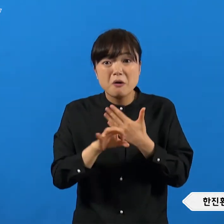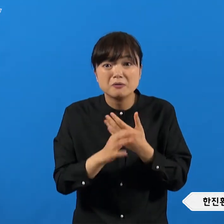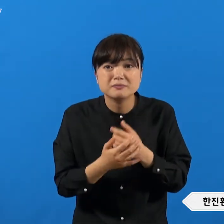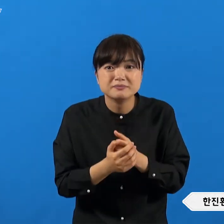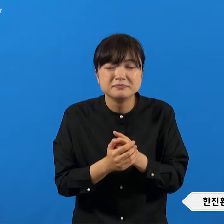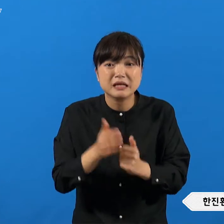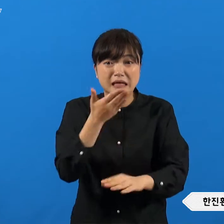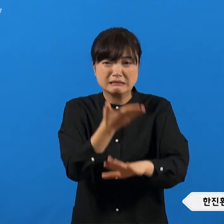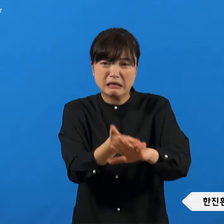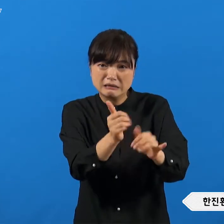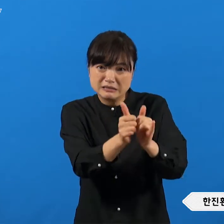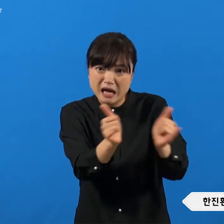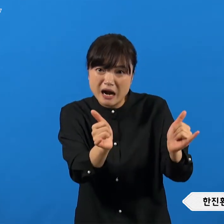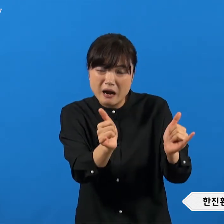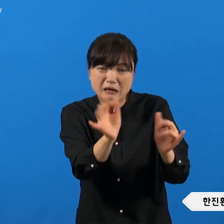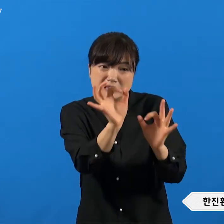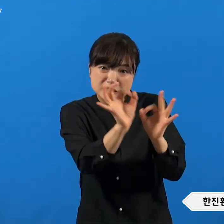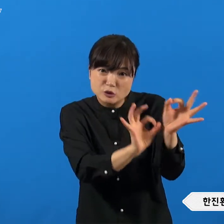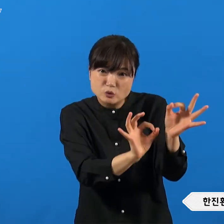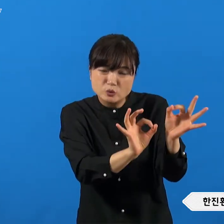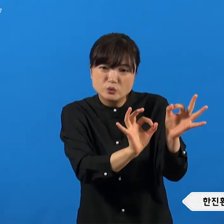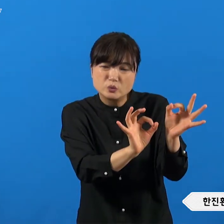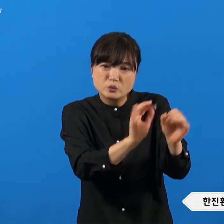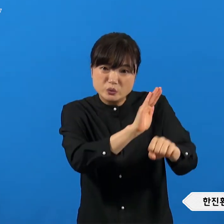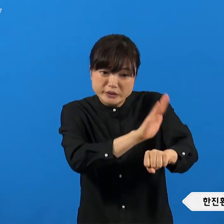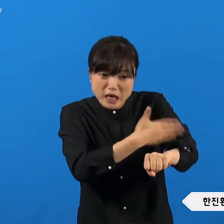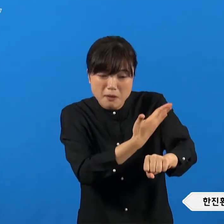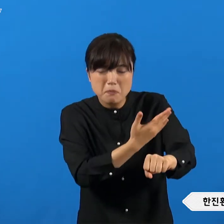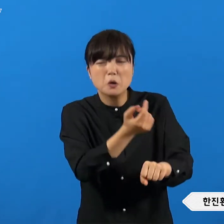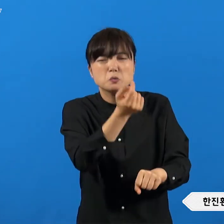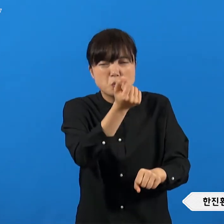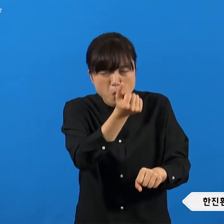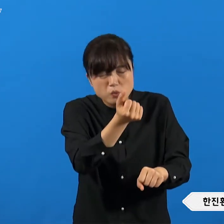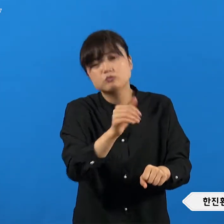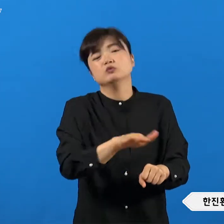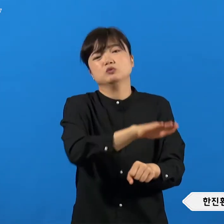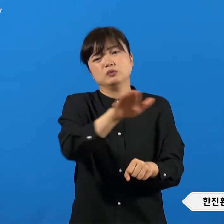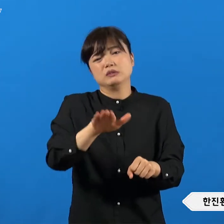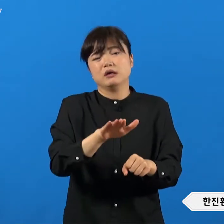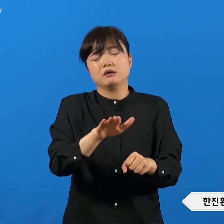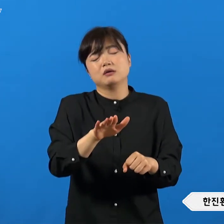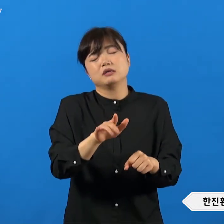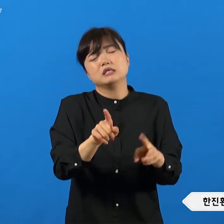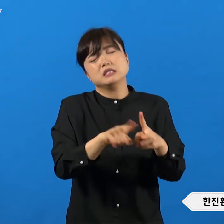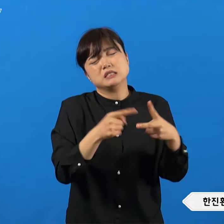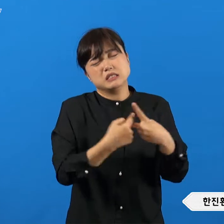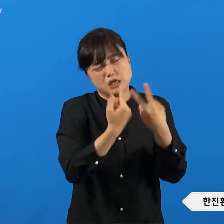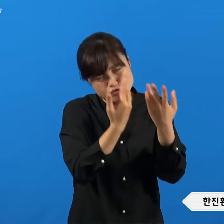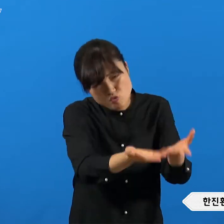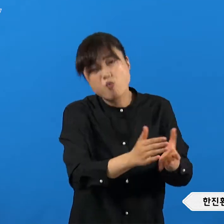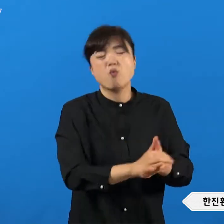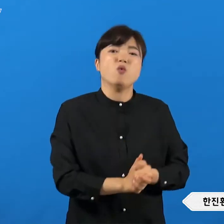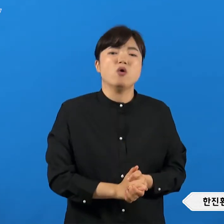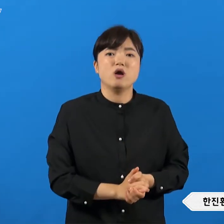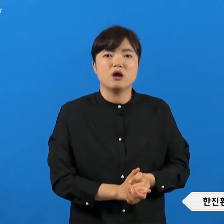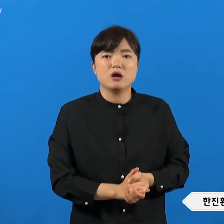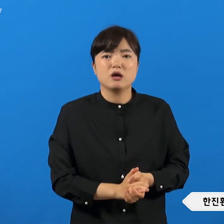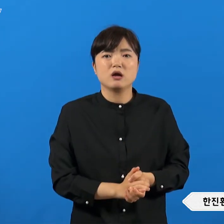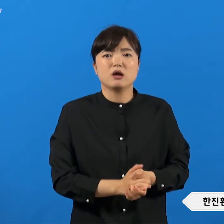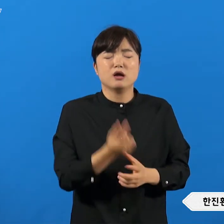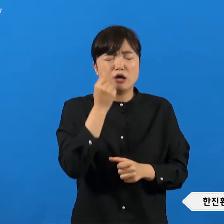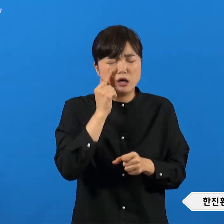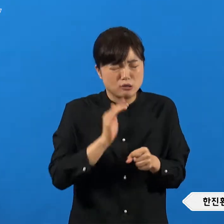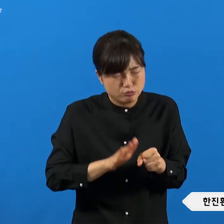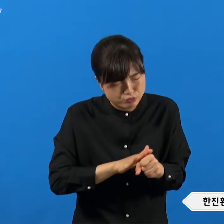그렇다면 다른 사람의 허물과 실수를 조금은 우리가 포용하고 오히려